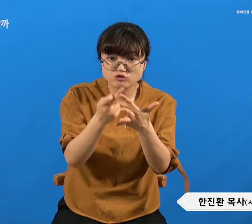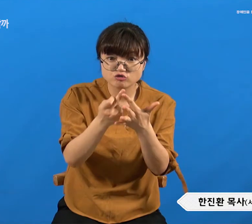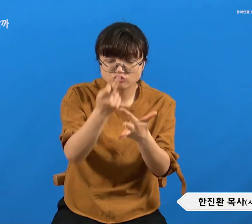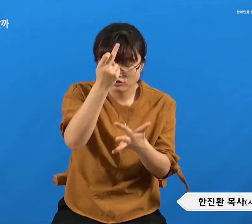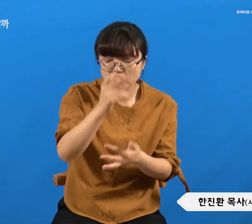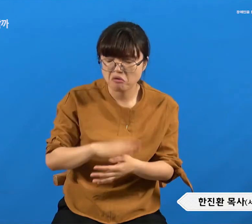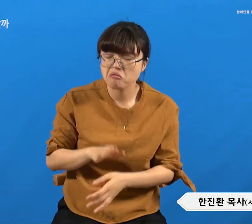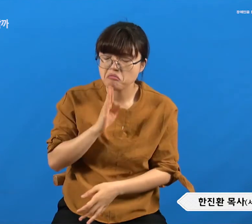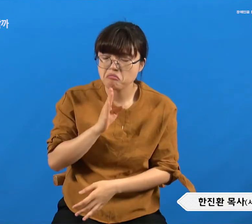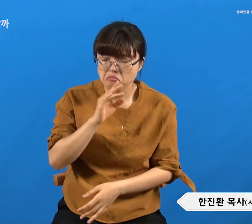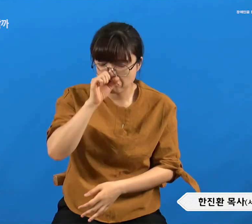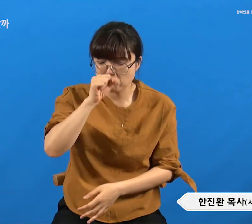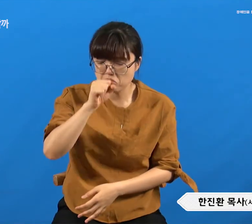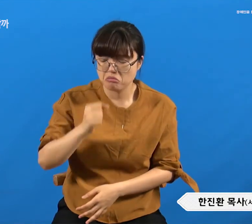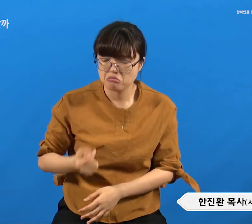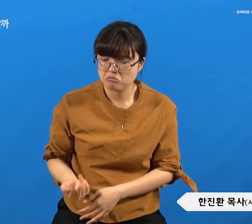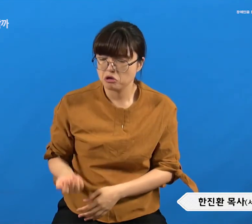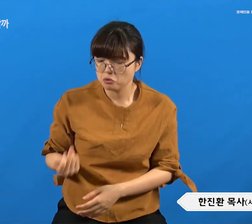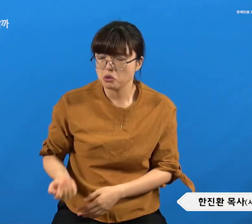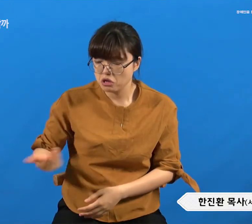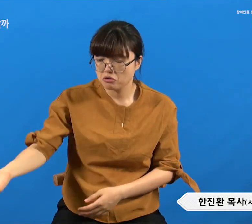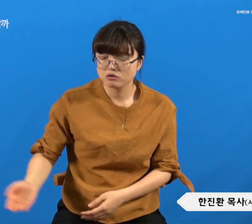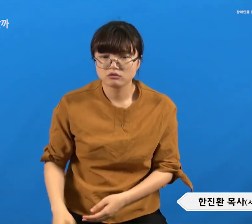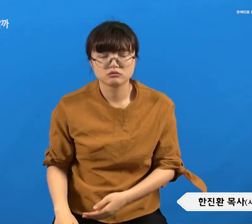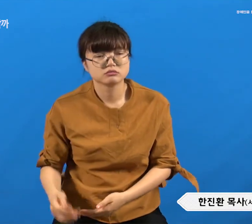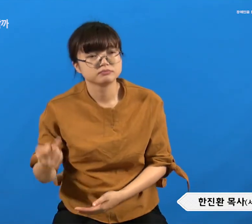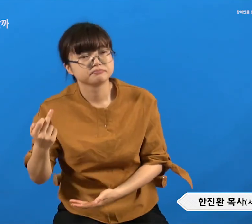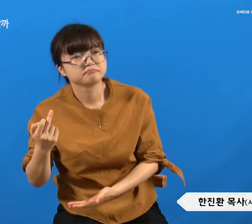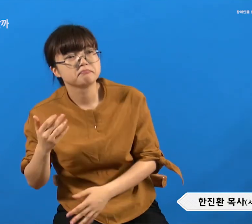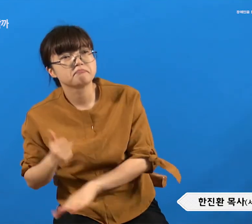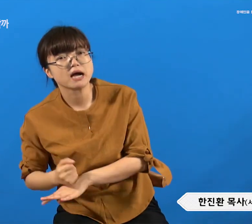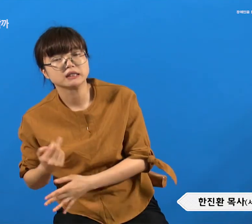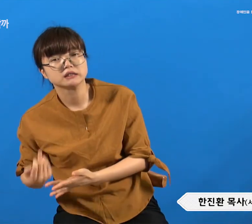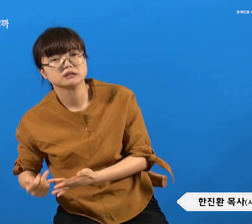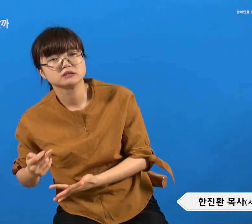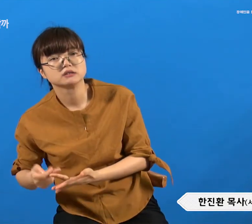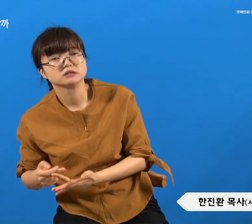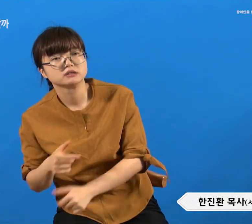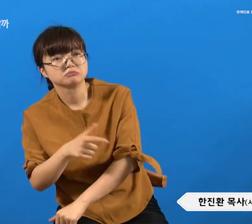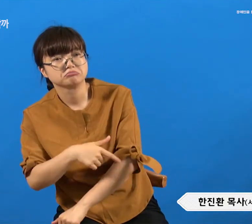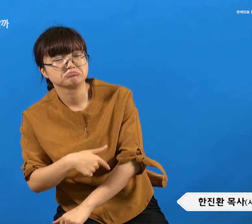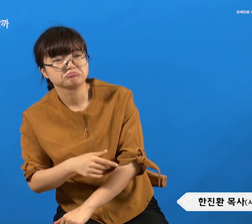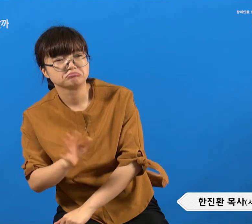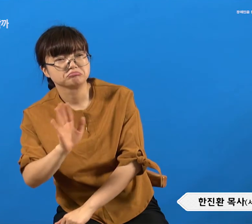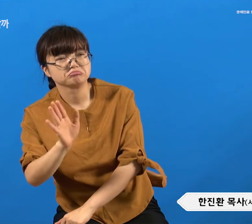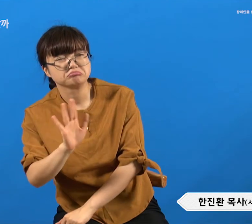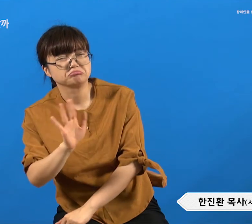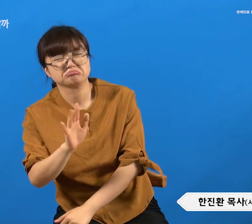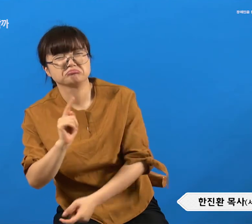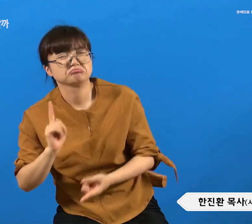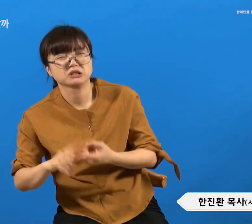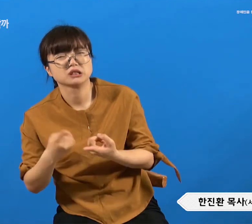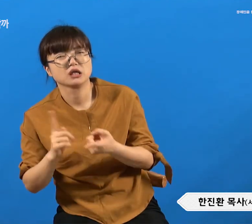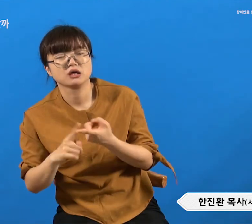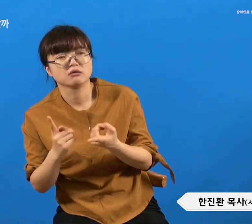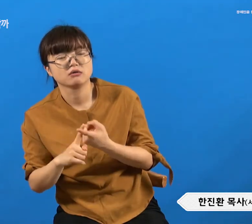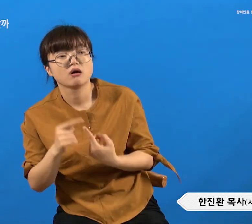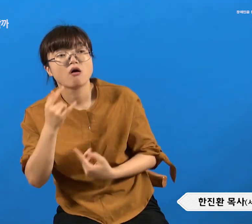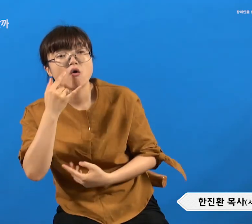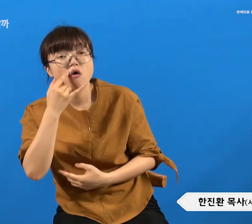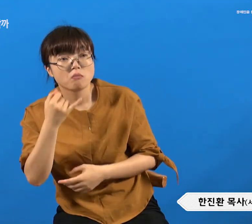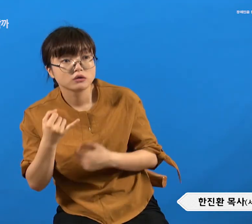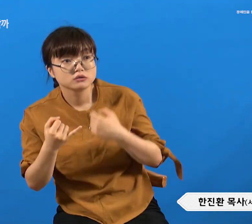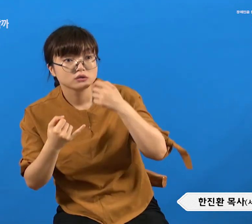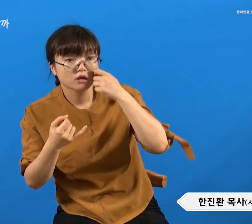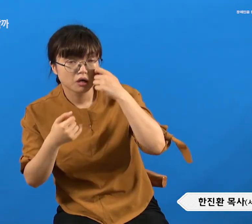좋은 생각이라고 합니다. 막내 김 집사가 입을 열었습니다. 형님들, 그건 안 될 말입니다.